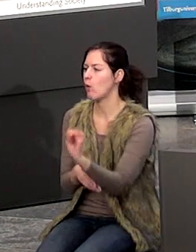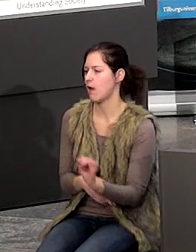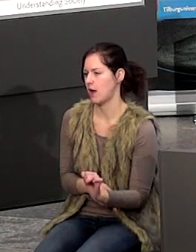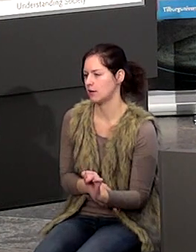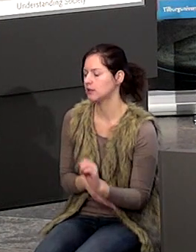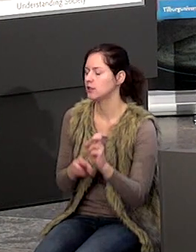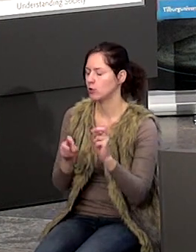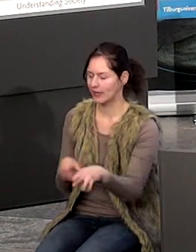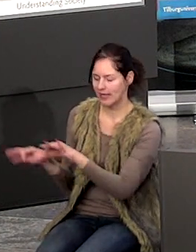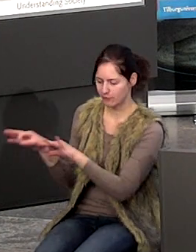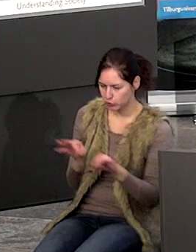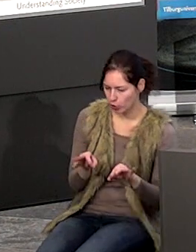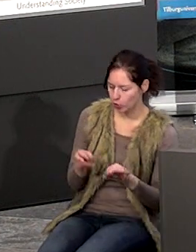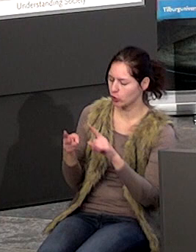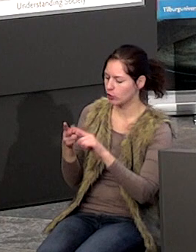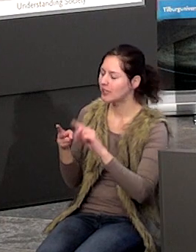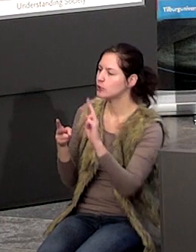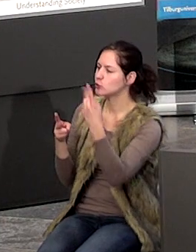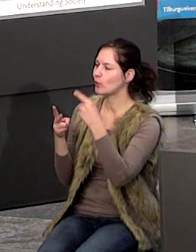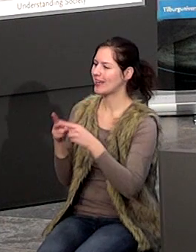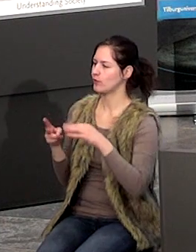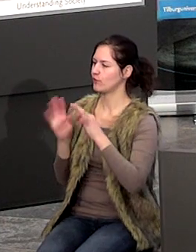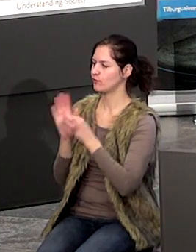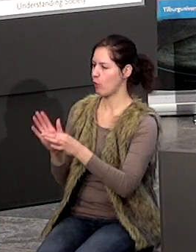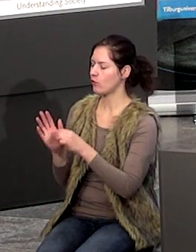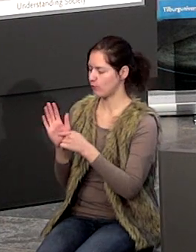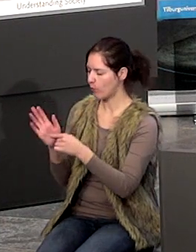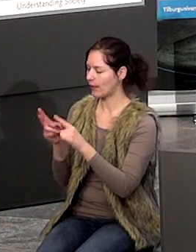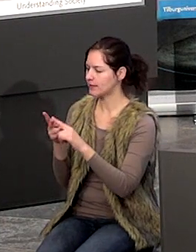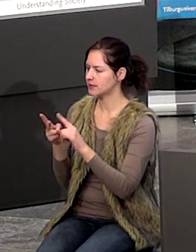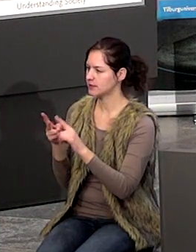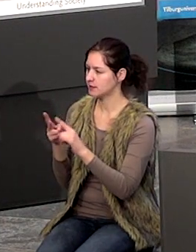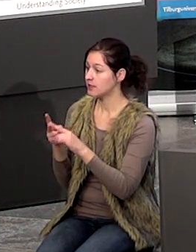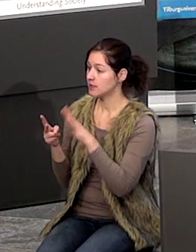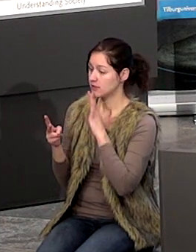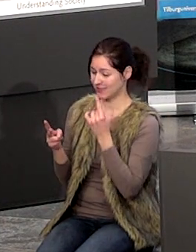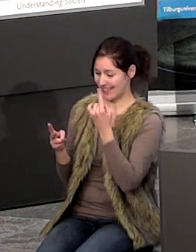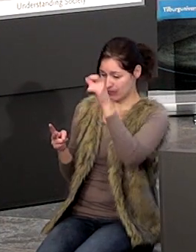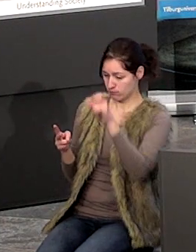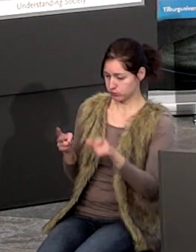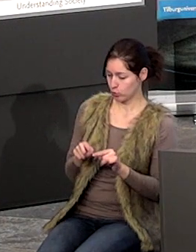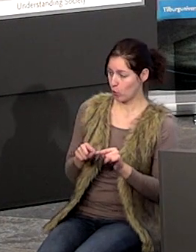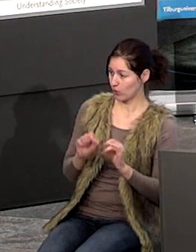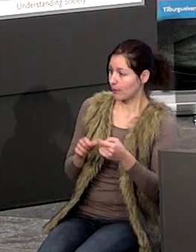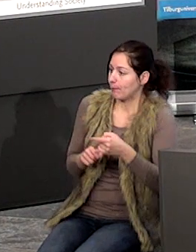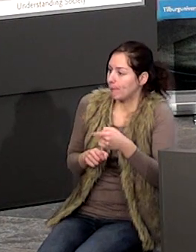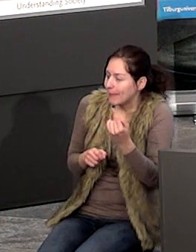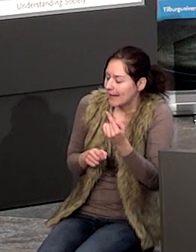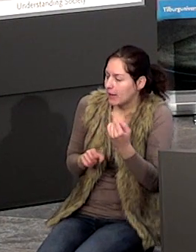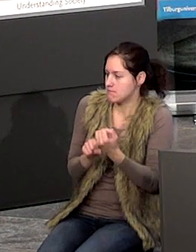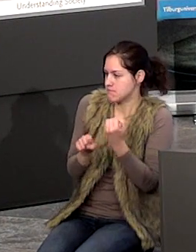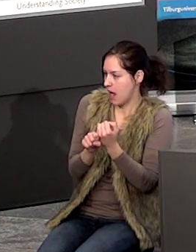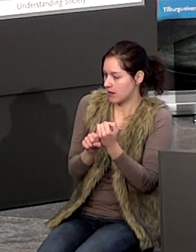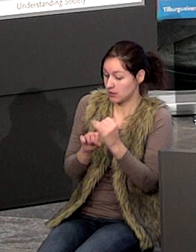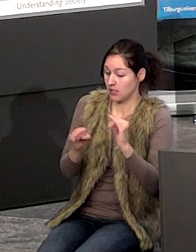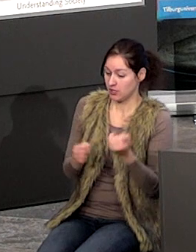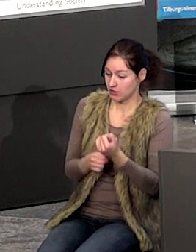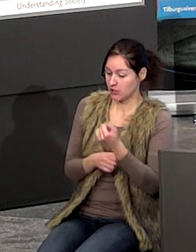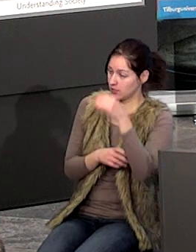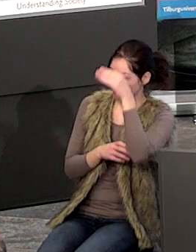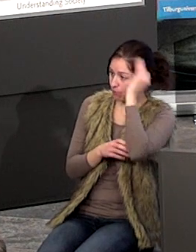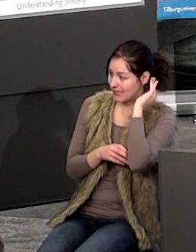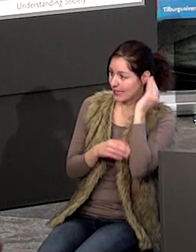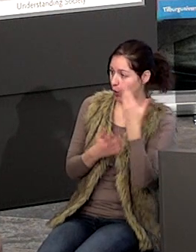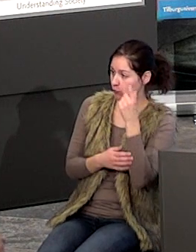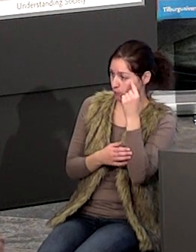even bij die leraren uit en dat beter betalen net. Op het moment dat mensen, dat één persoon meer dingen kan maken, kun je die meneer of mevrouw ook meer gaan